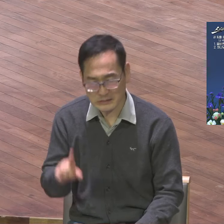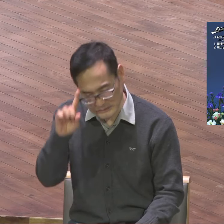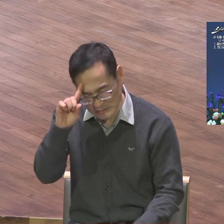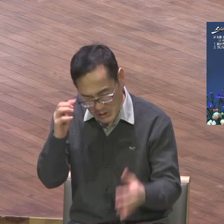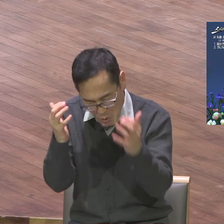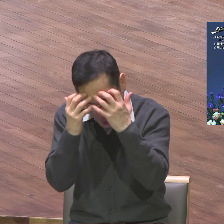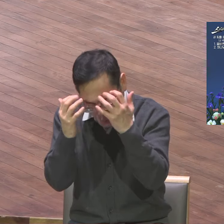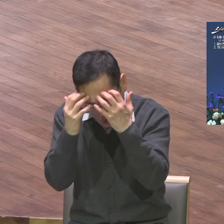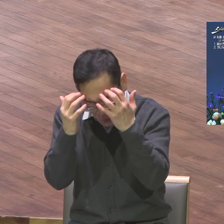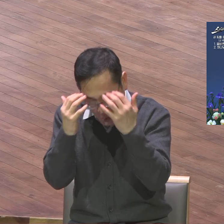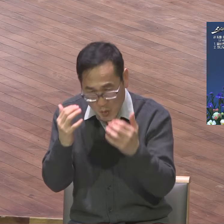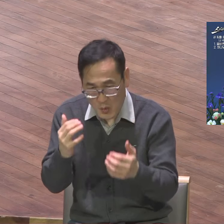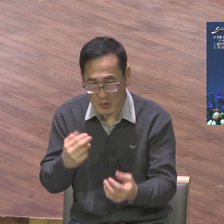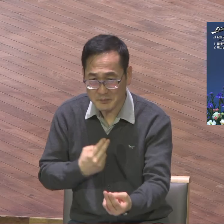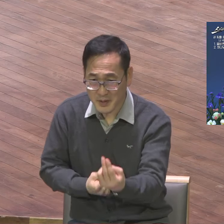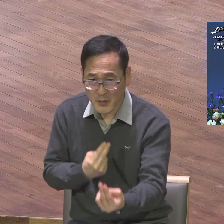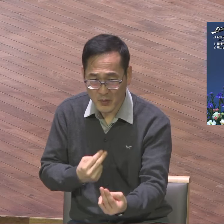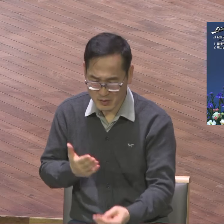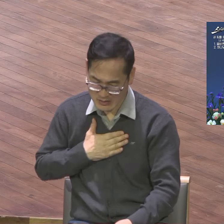더 하겠냐고요.